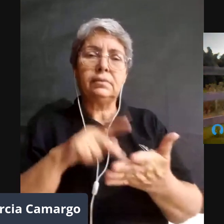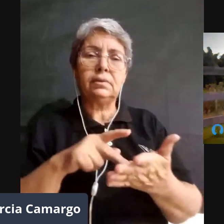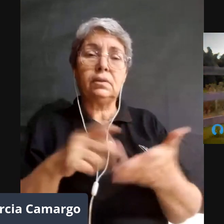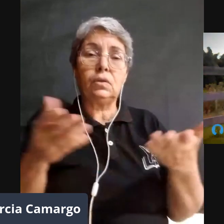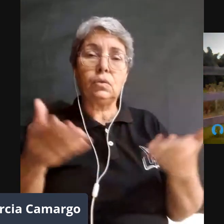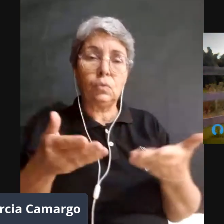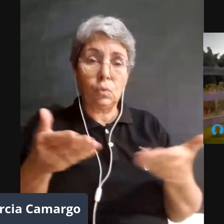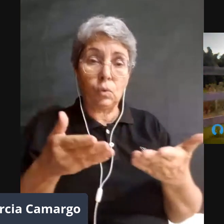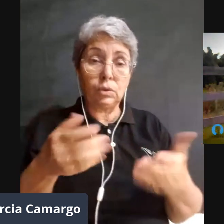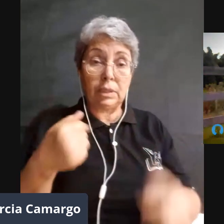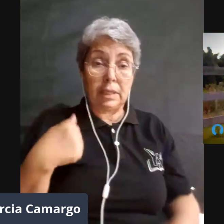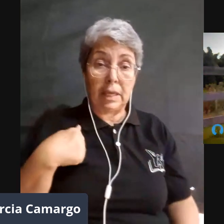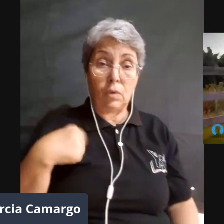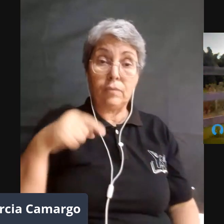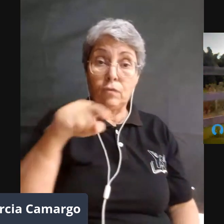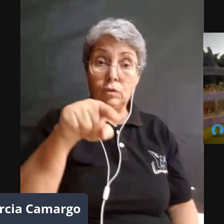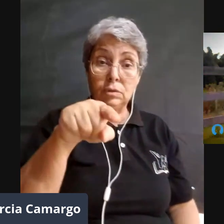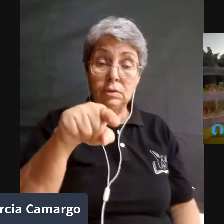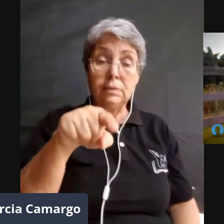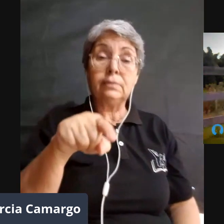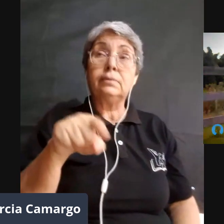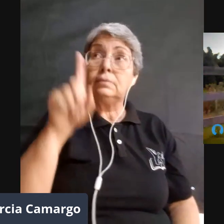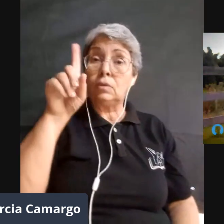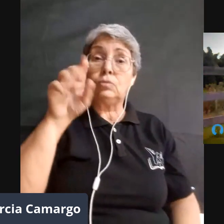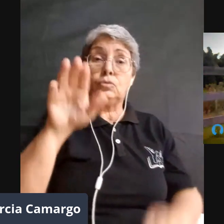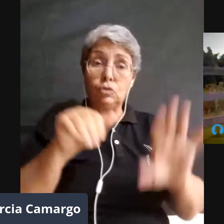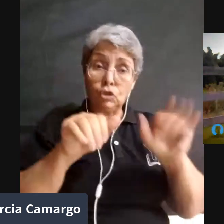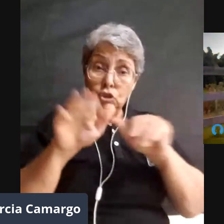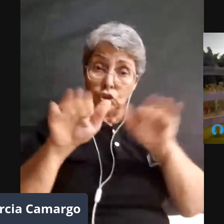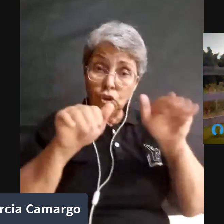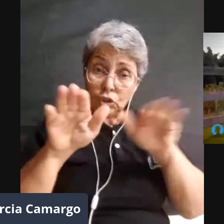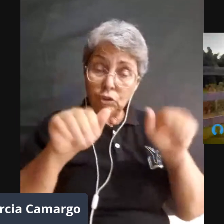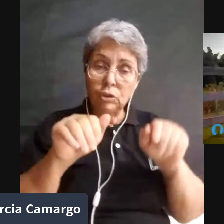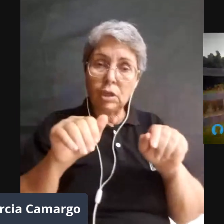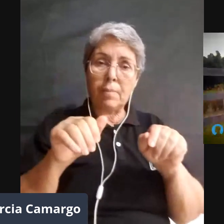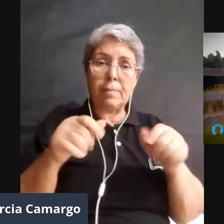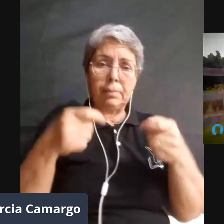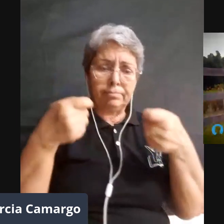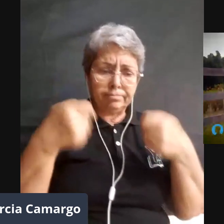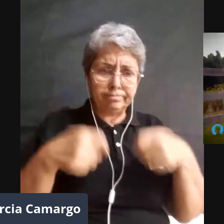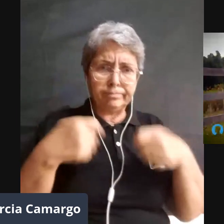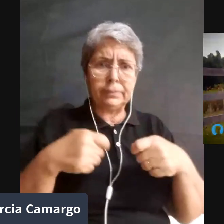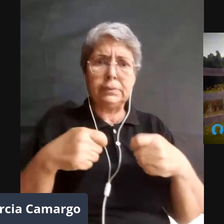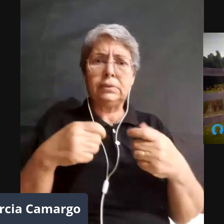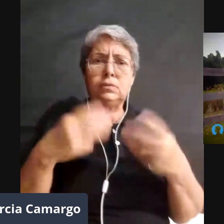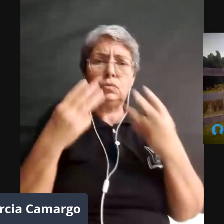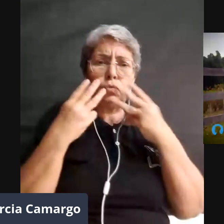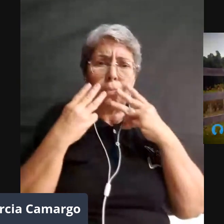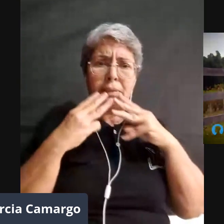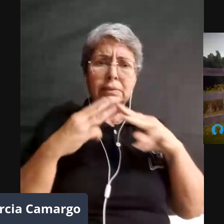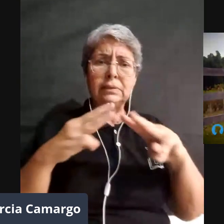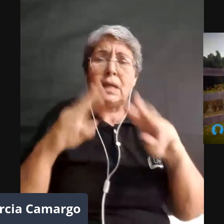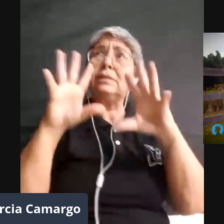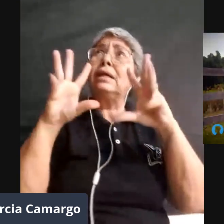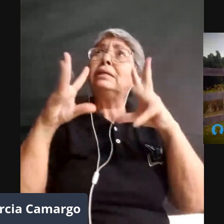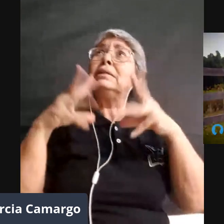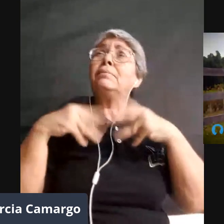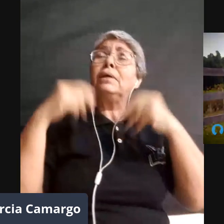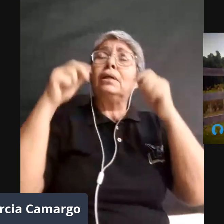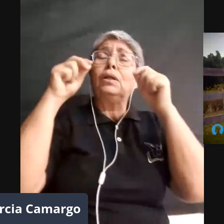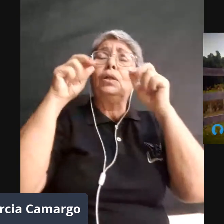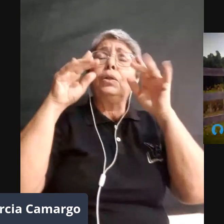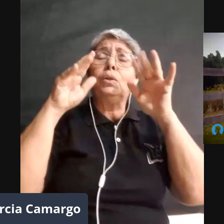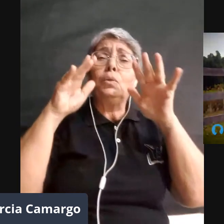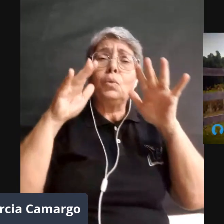cumprir o que uma geração passada falhou em fazer. Aceitar finalmente toda a luz e receber a